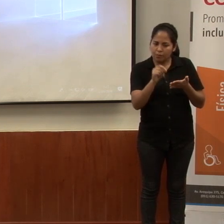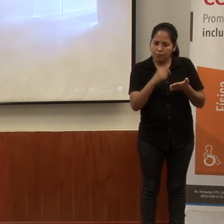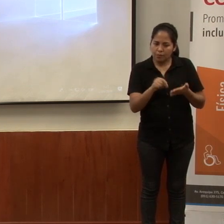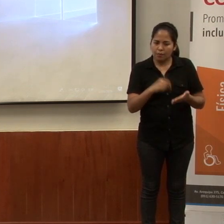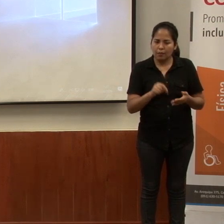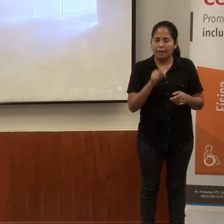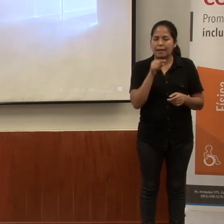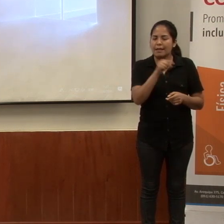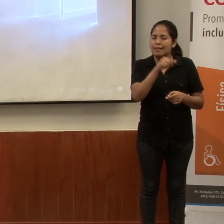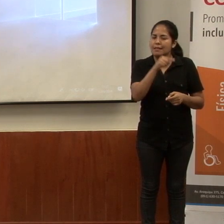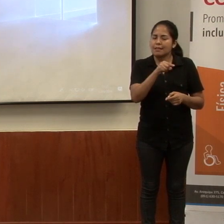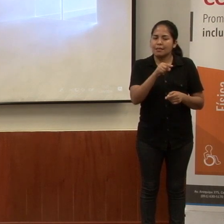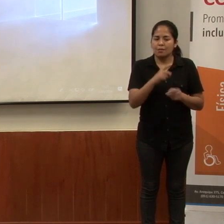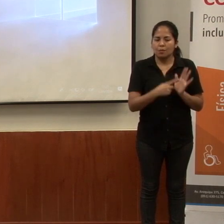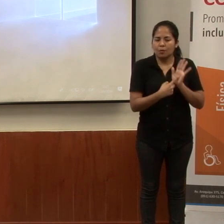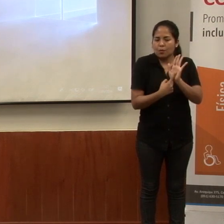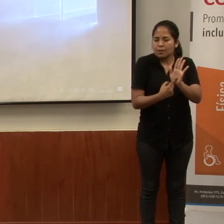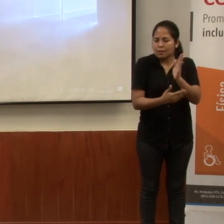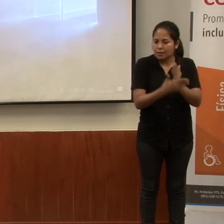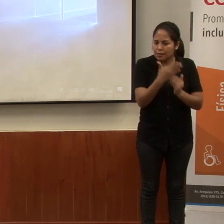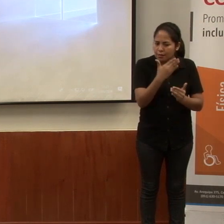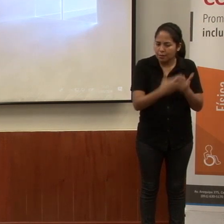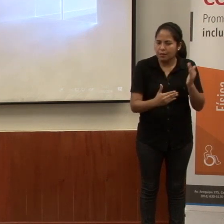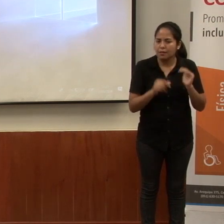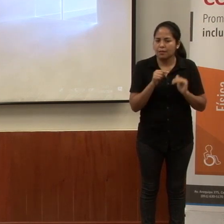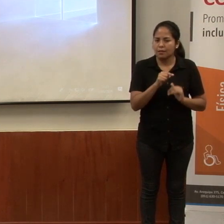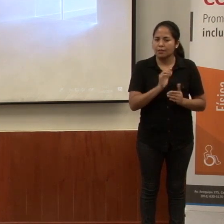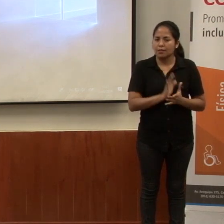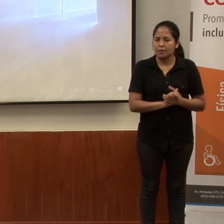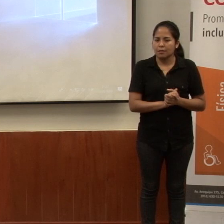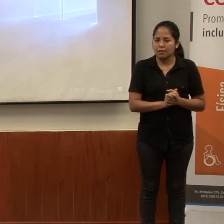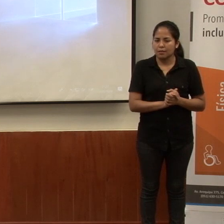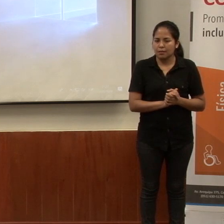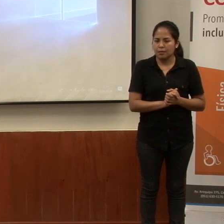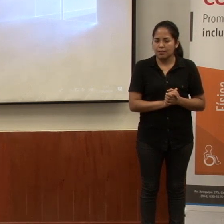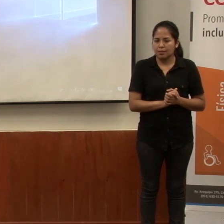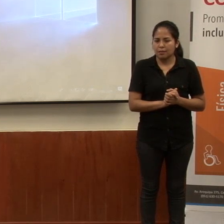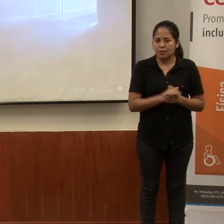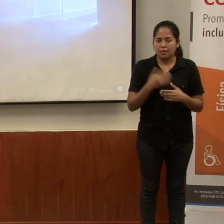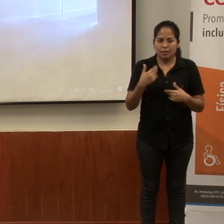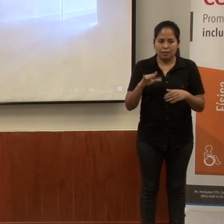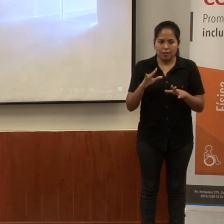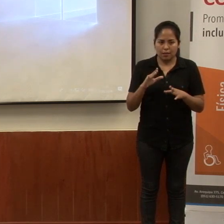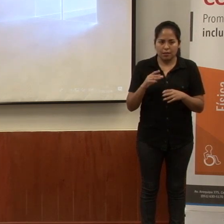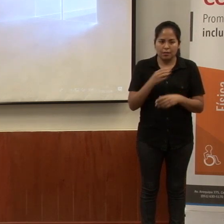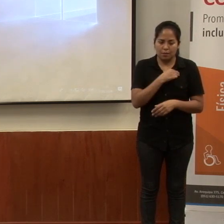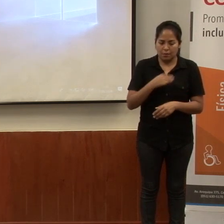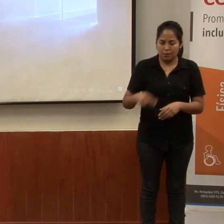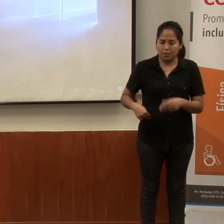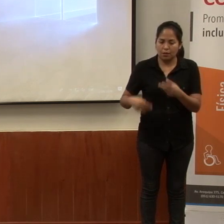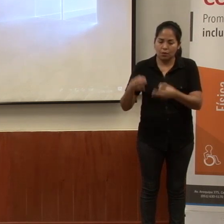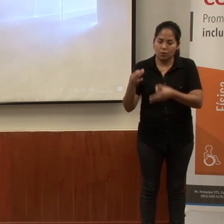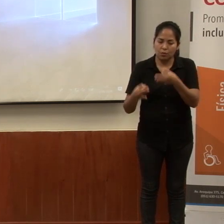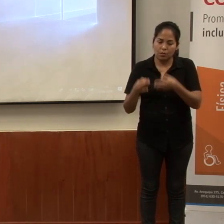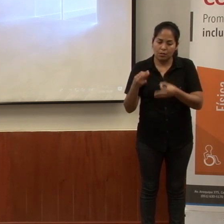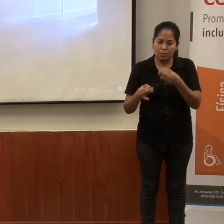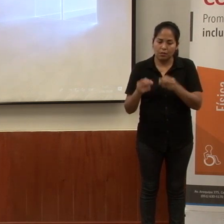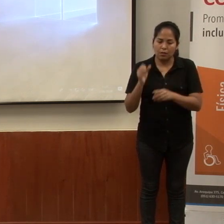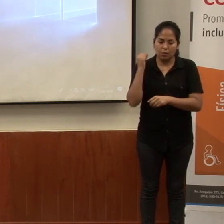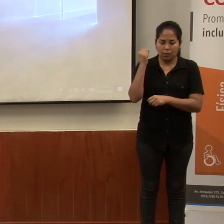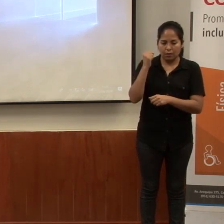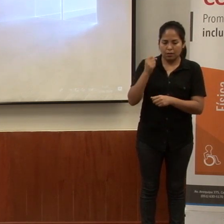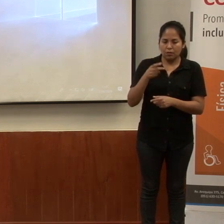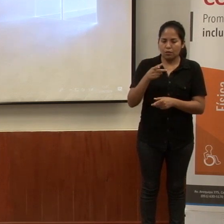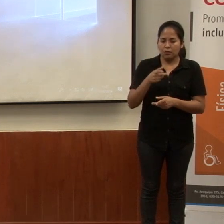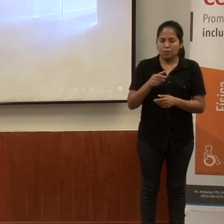altamente discapacitantes. Y por eso hemos creado con el Ministerio de Justicia en el Plan de Derechos Humanos